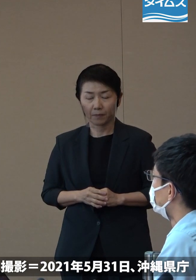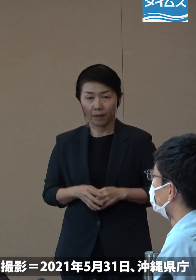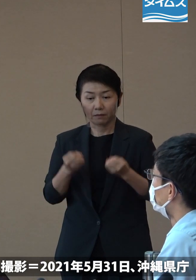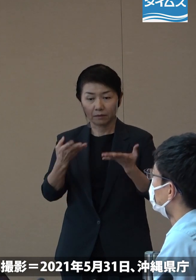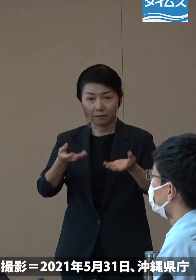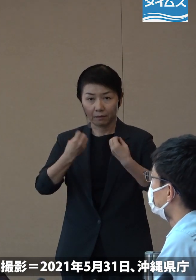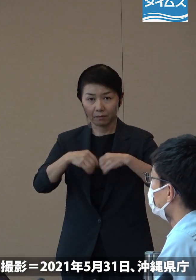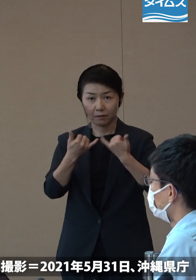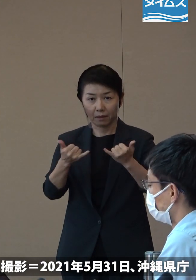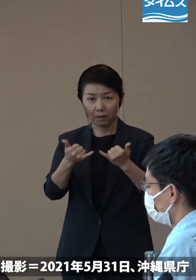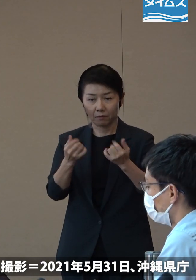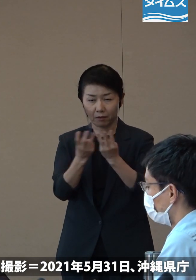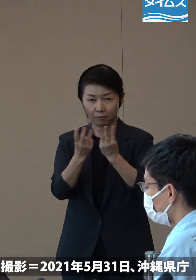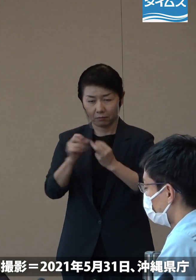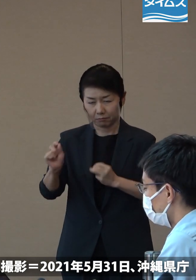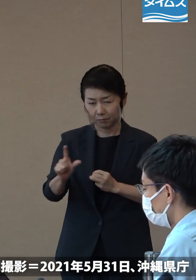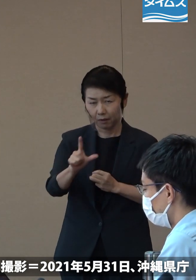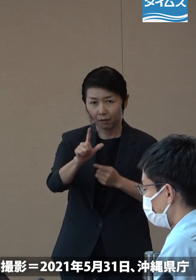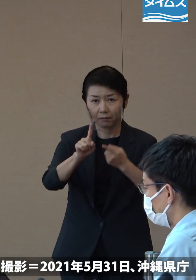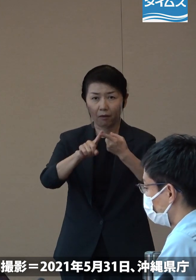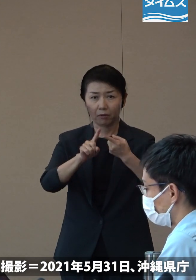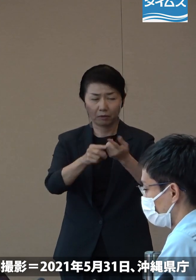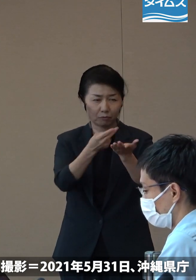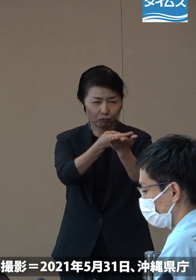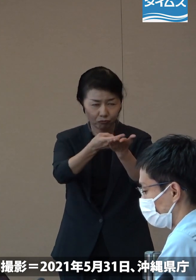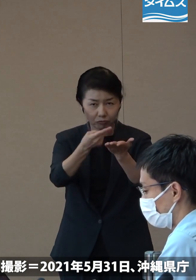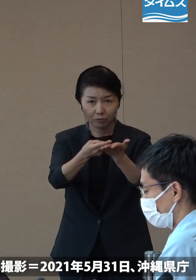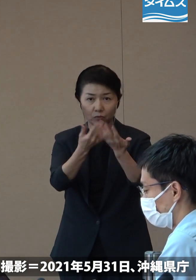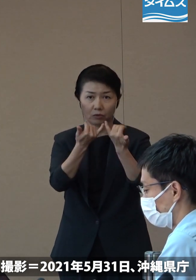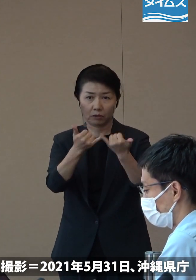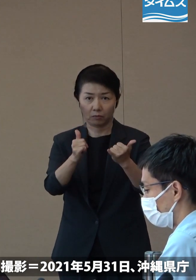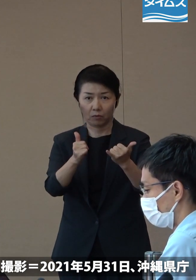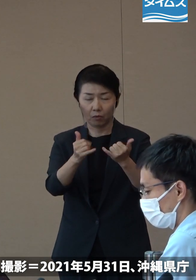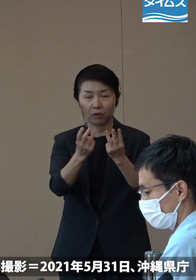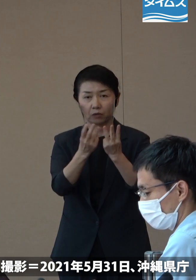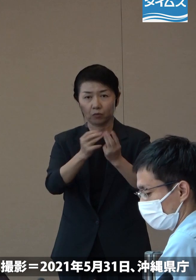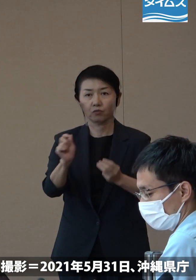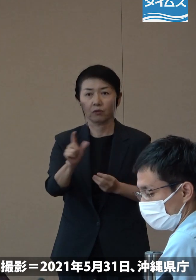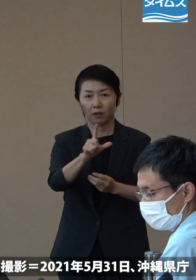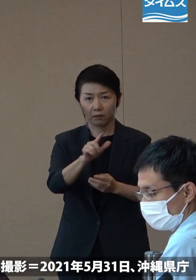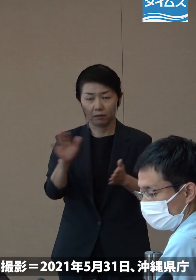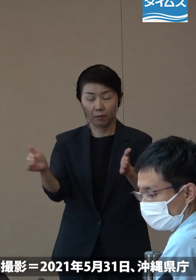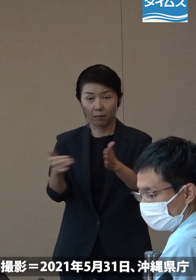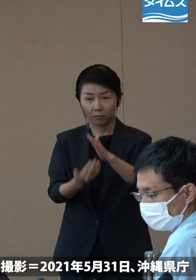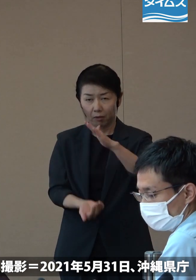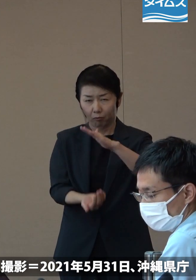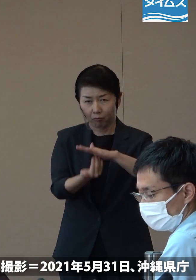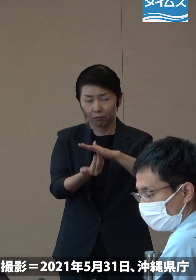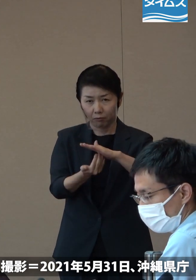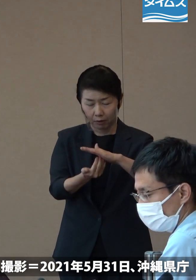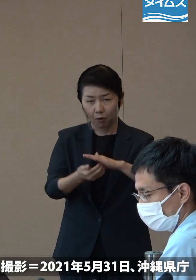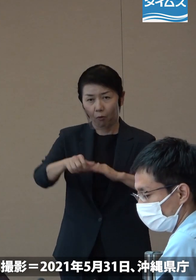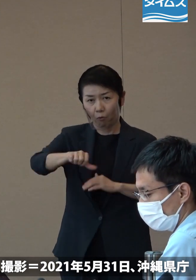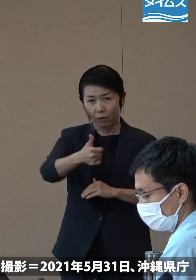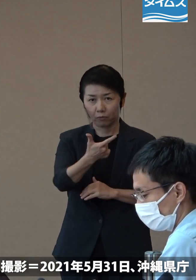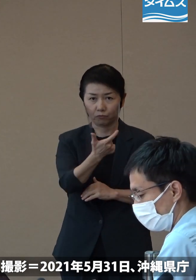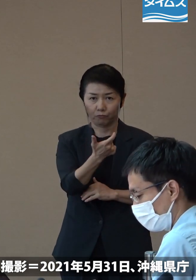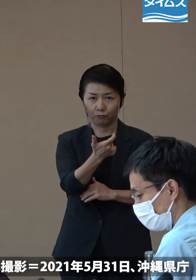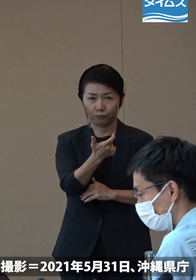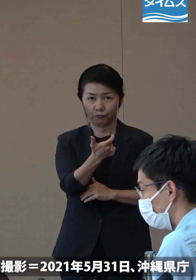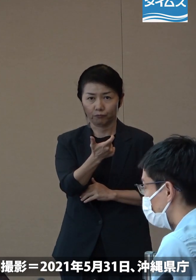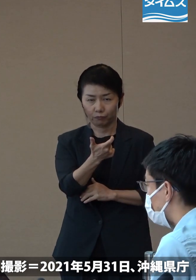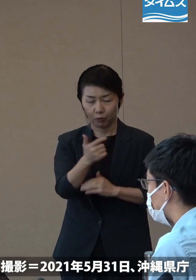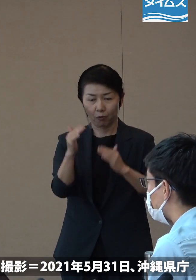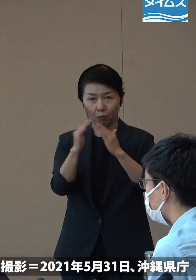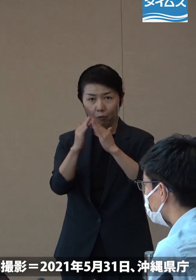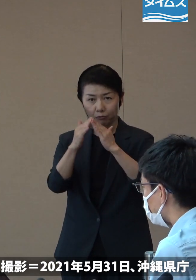新規感染者の増加と連動し入院者の数も増えており、本日時点過去最多を更新し560名、自